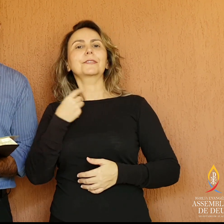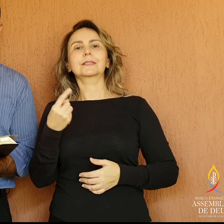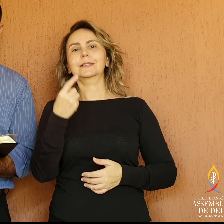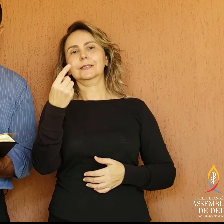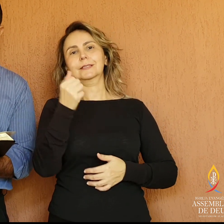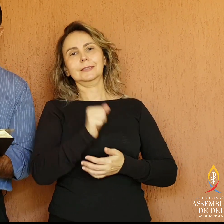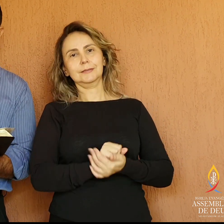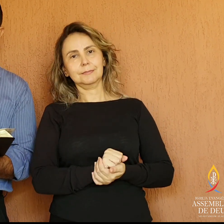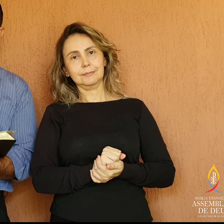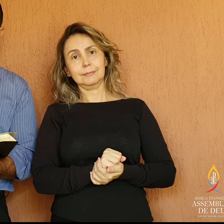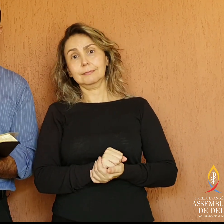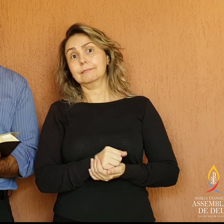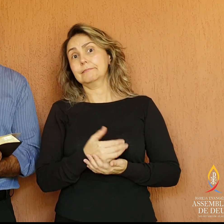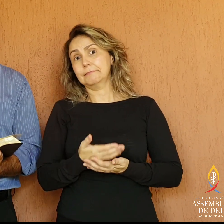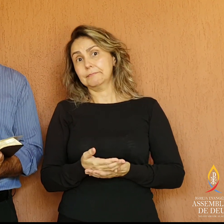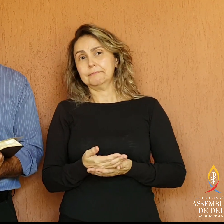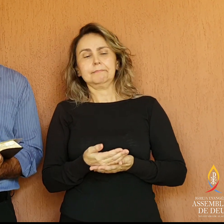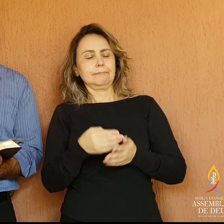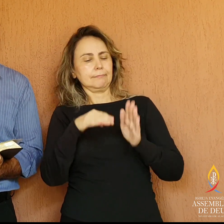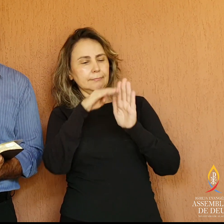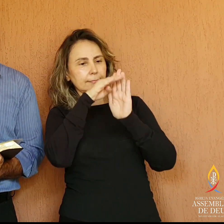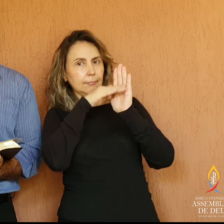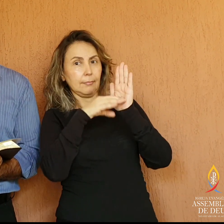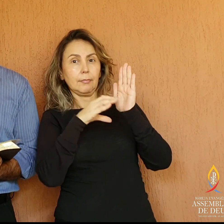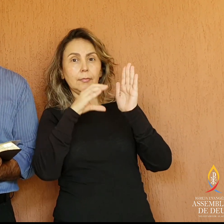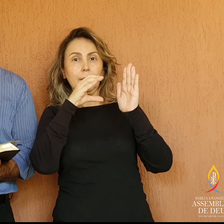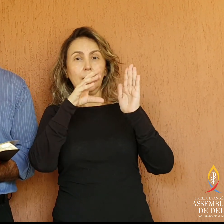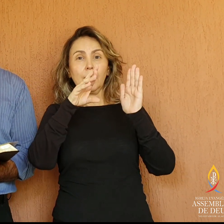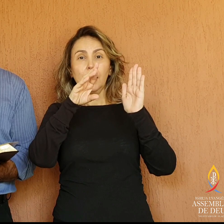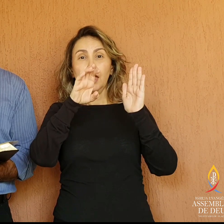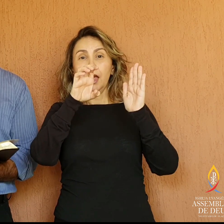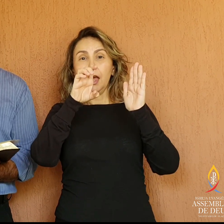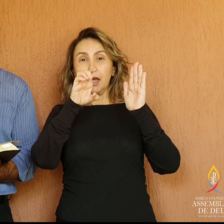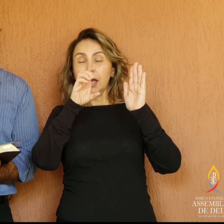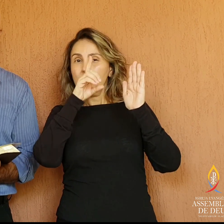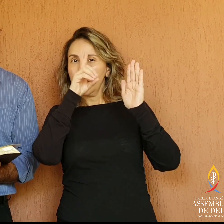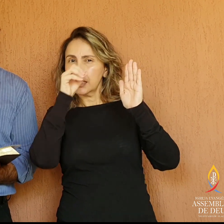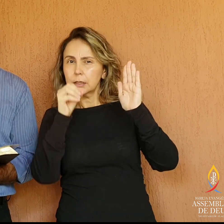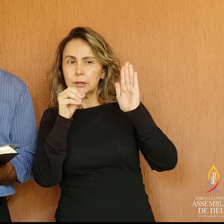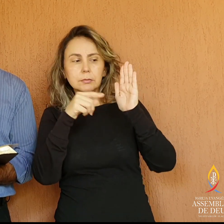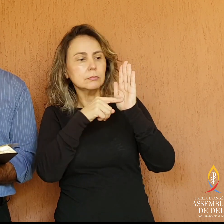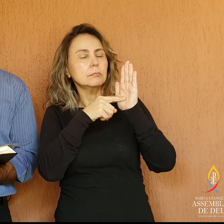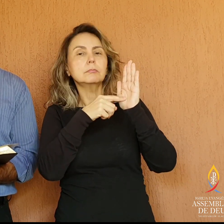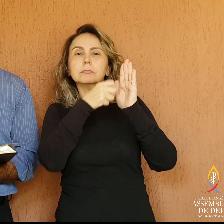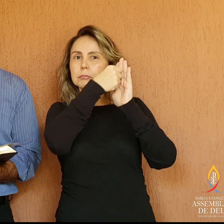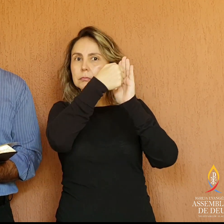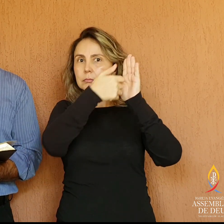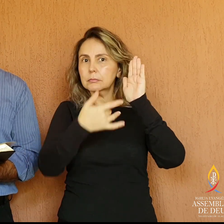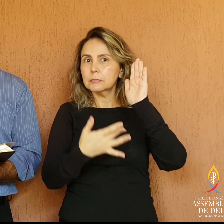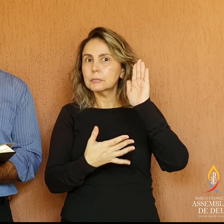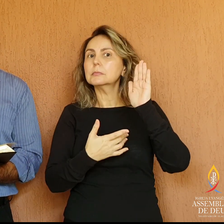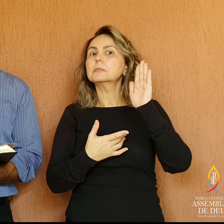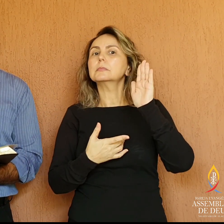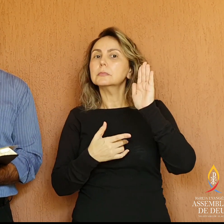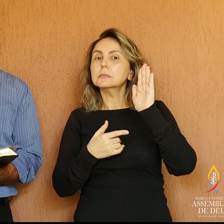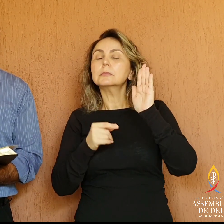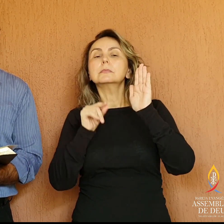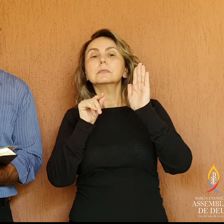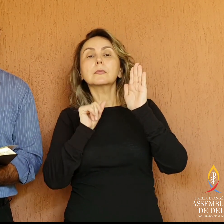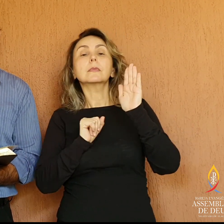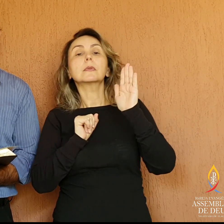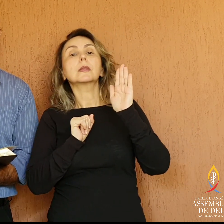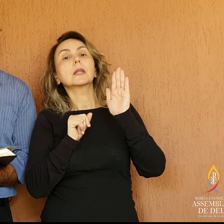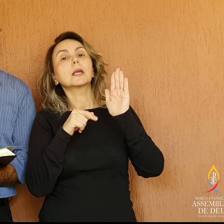Então, esse credo apostólico mencionava isso e afirmava isso. E era o que